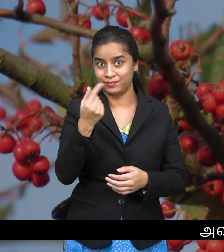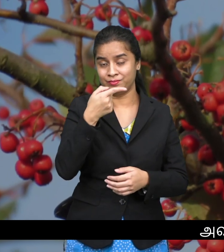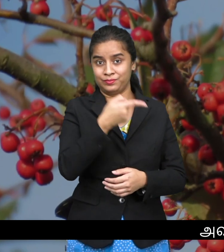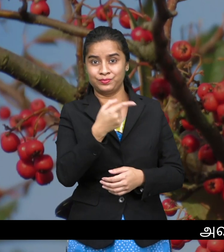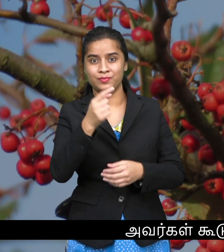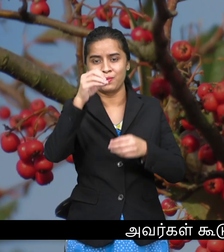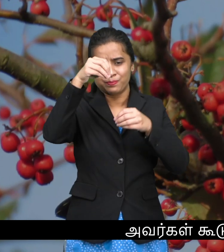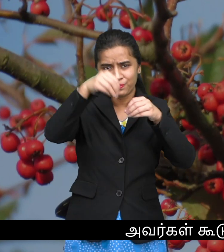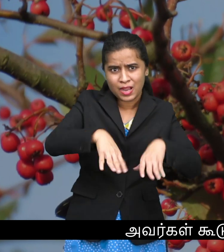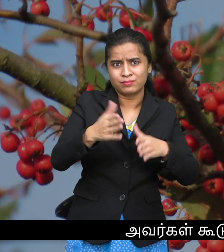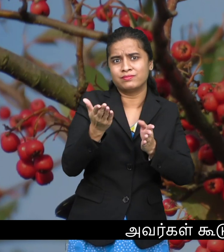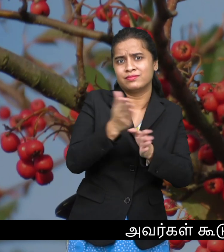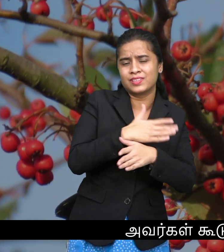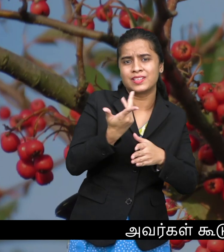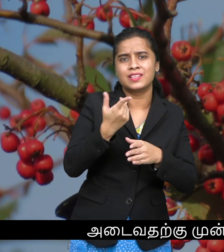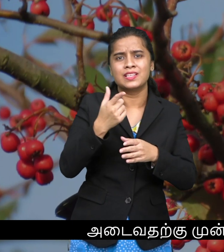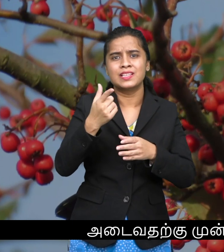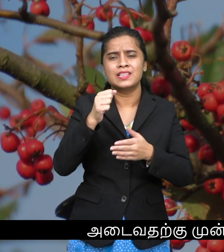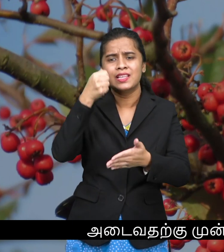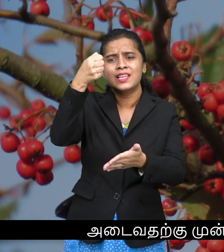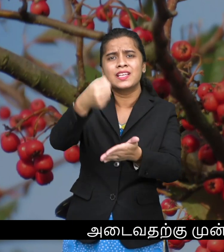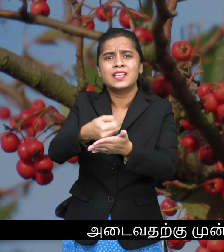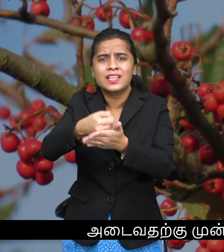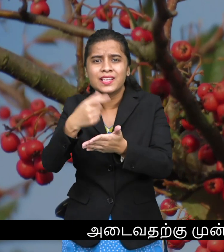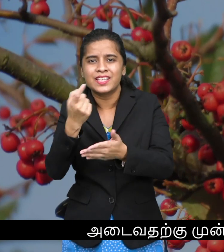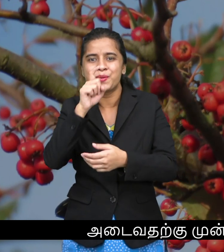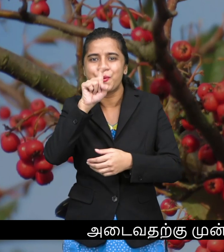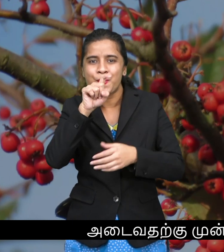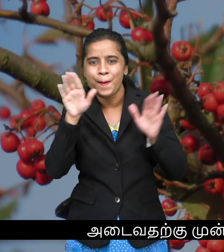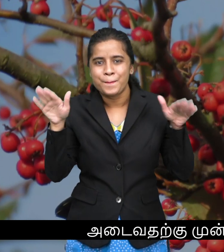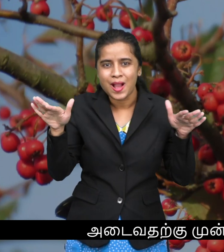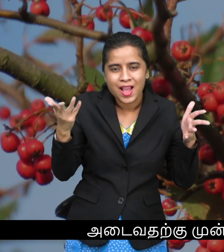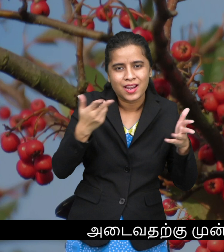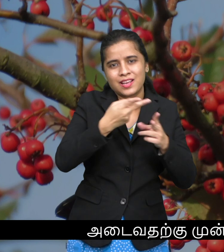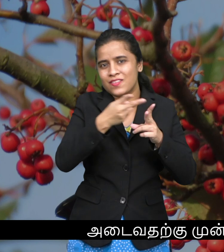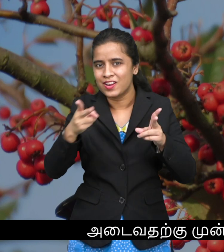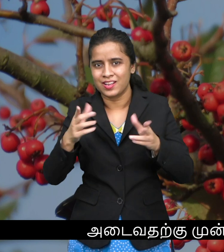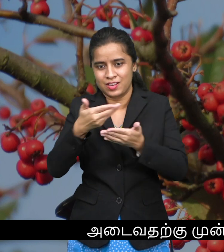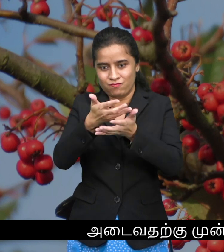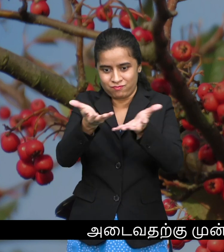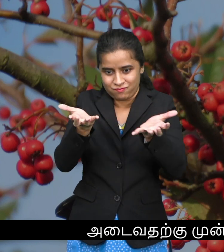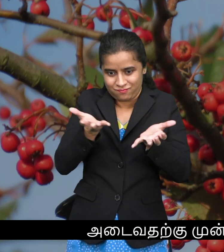அவற்றில் சில அவை கூடு கட்டும் இடங்களை அடைவதற்கு முன்பே விழுந்து விடுகின்றன.